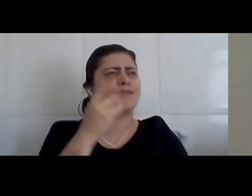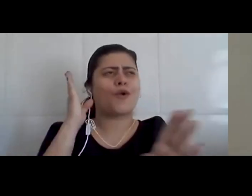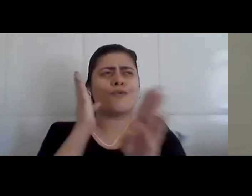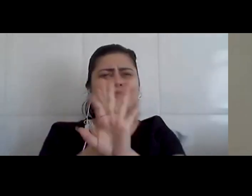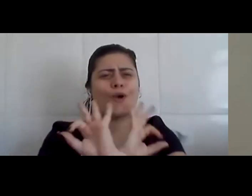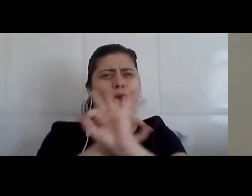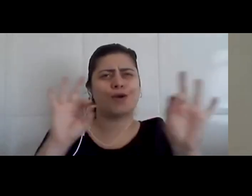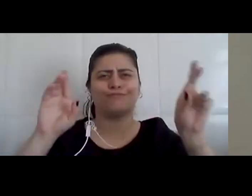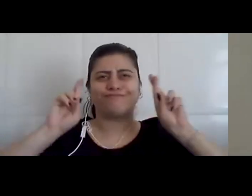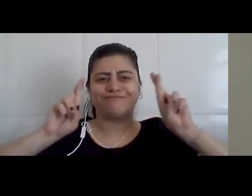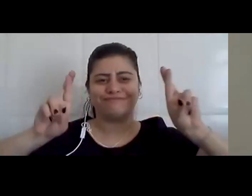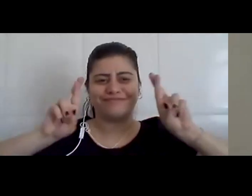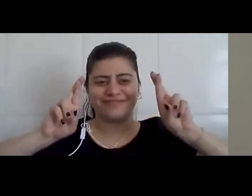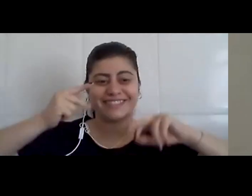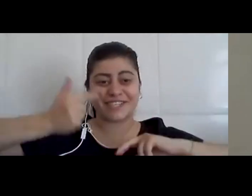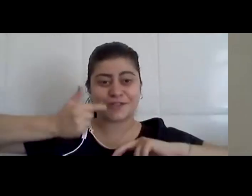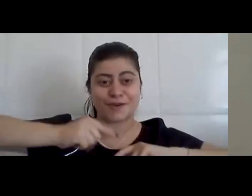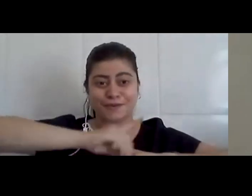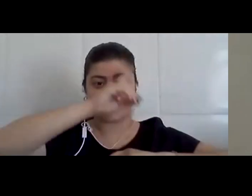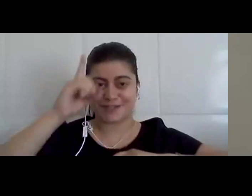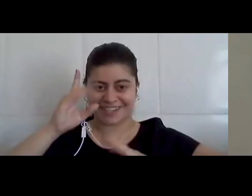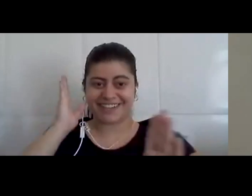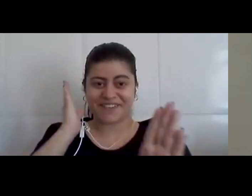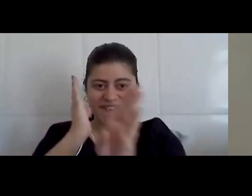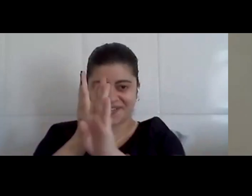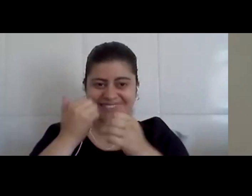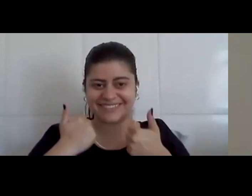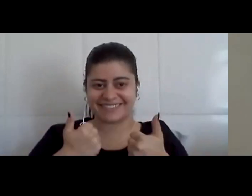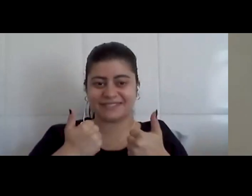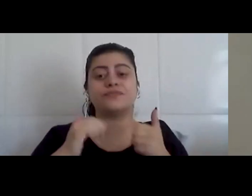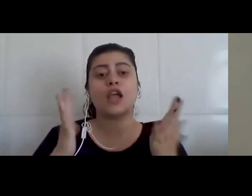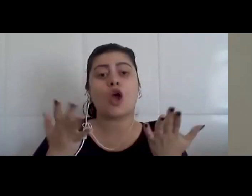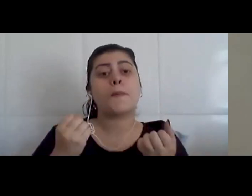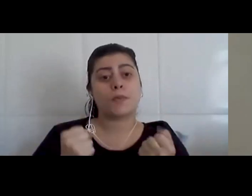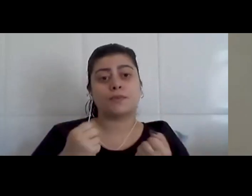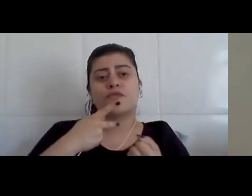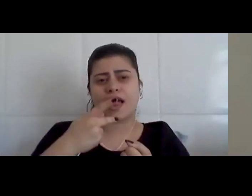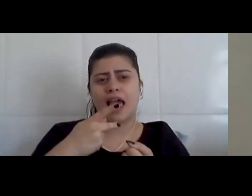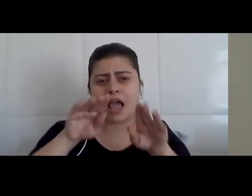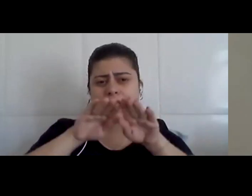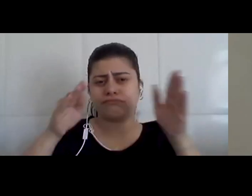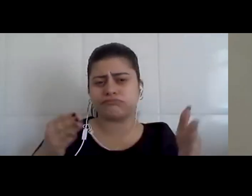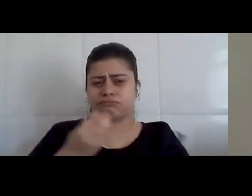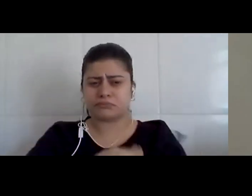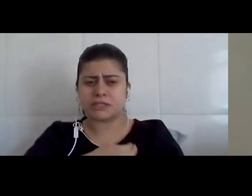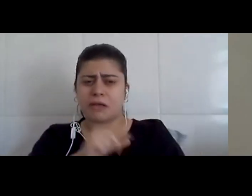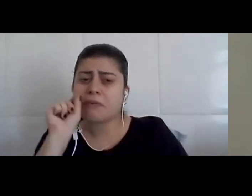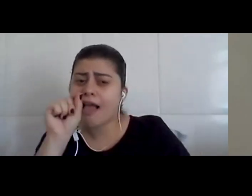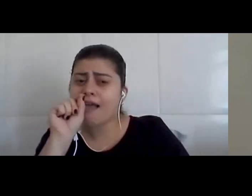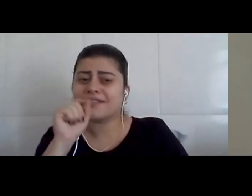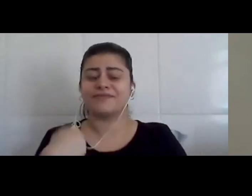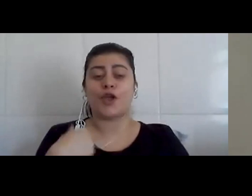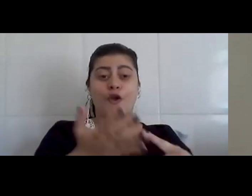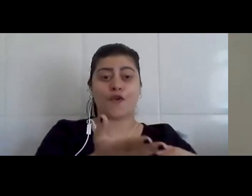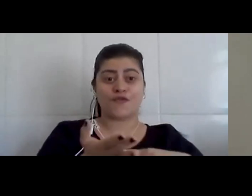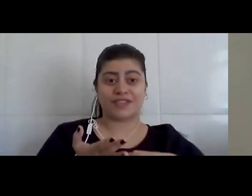dia de trabalho, né? Podemos passar para a composição da mesa. Para compor a mesa,